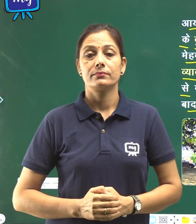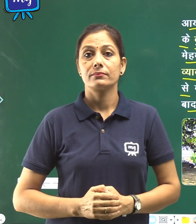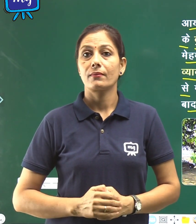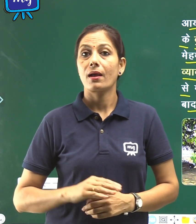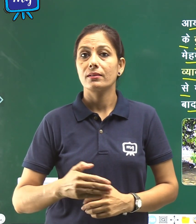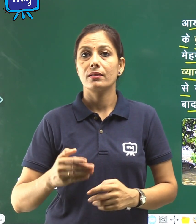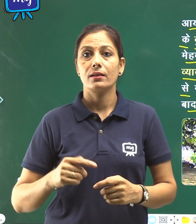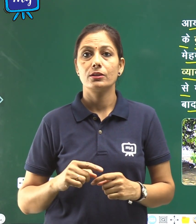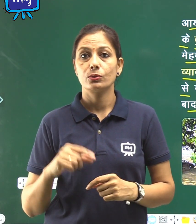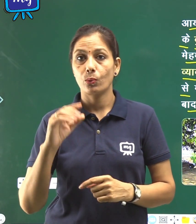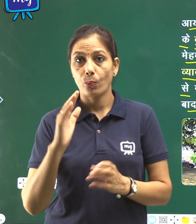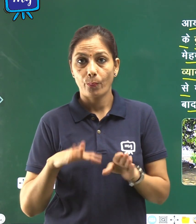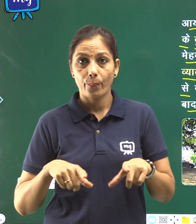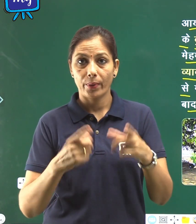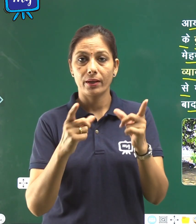अतः लता ने